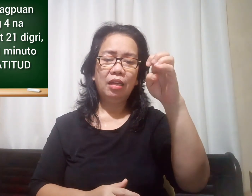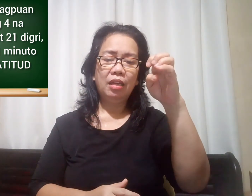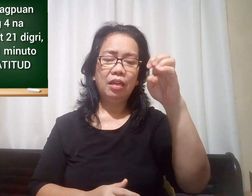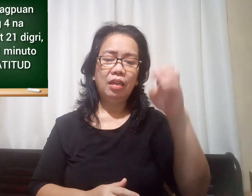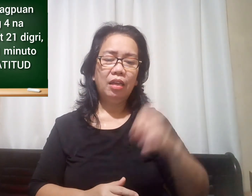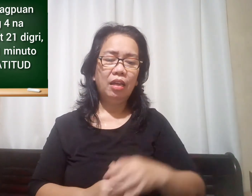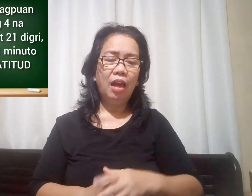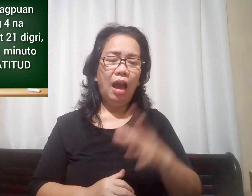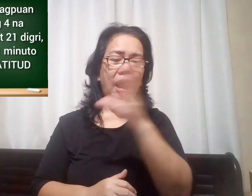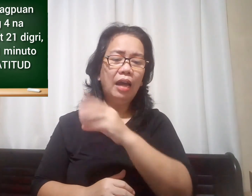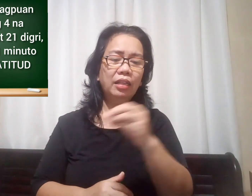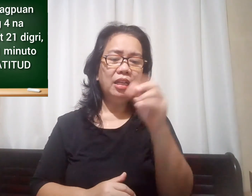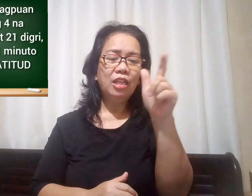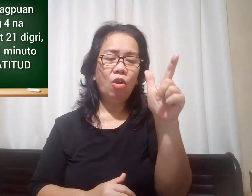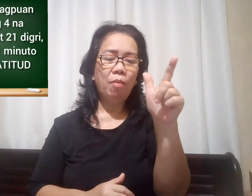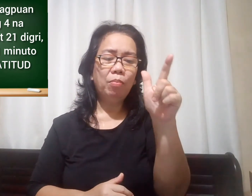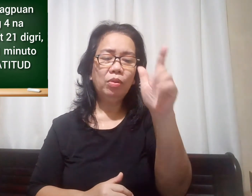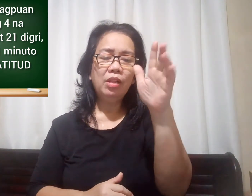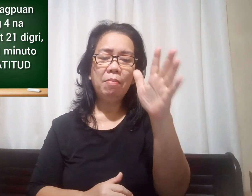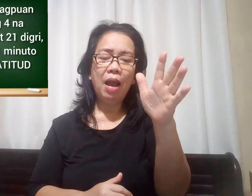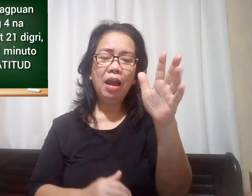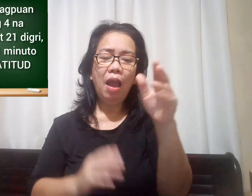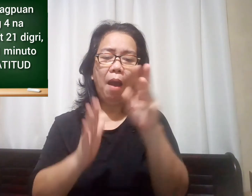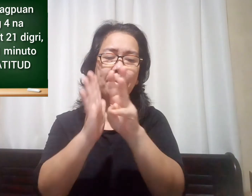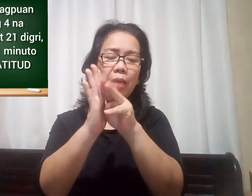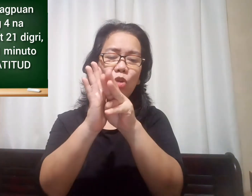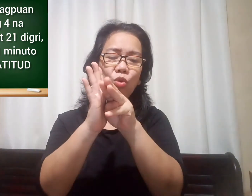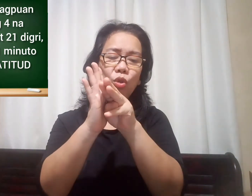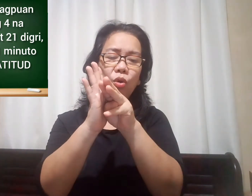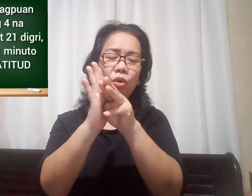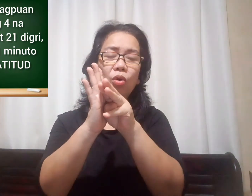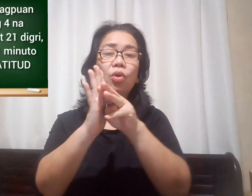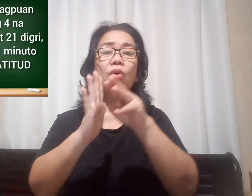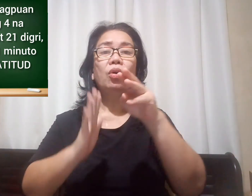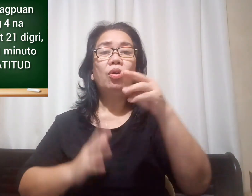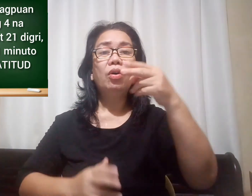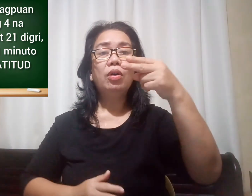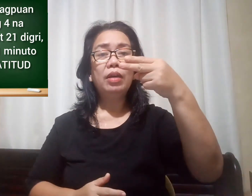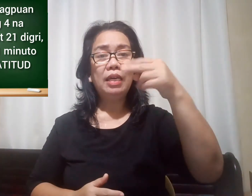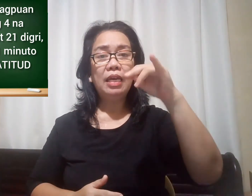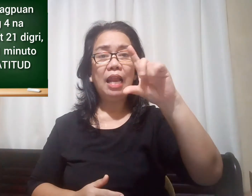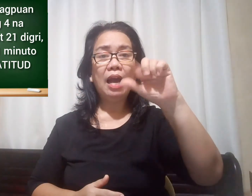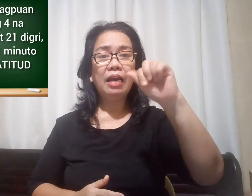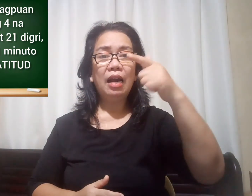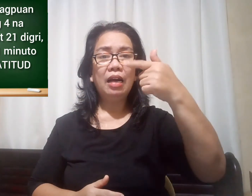at 25 minuto hilagang